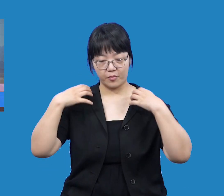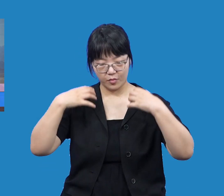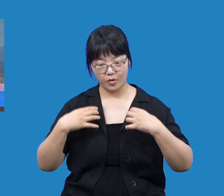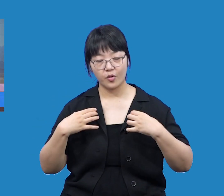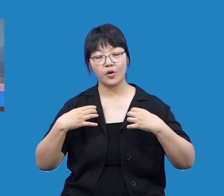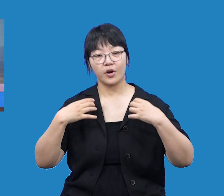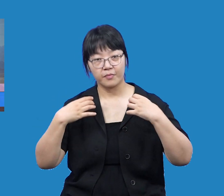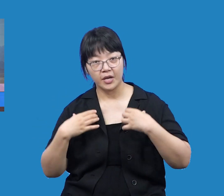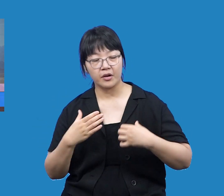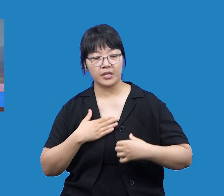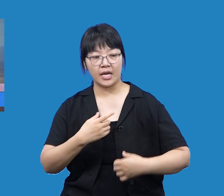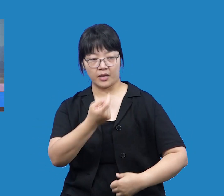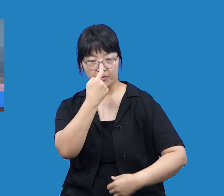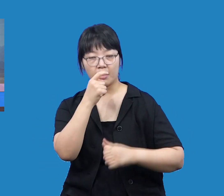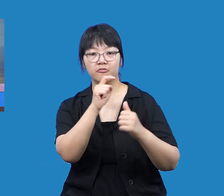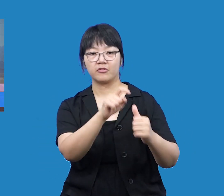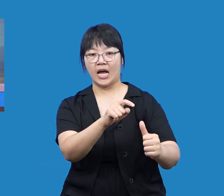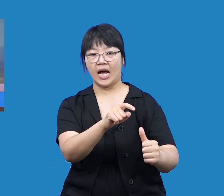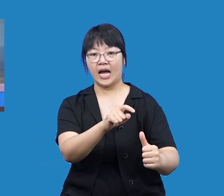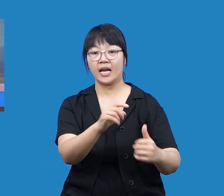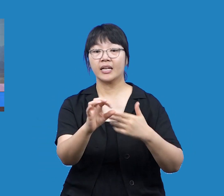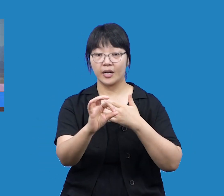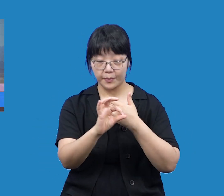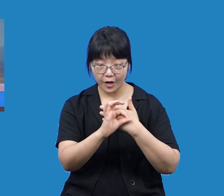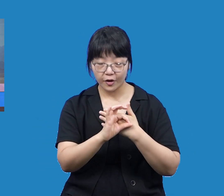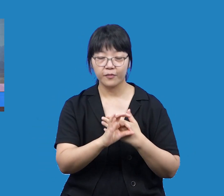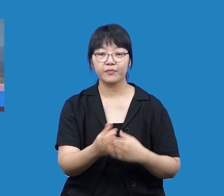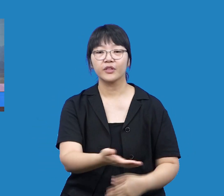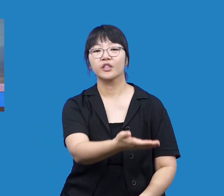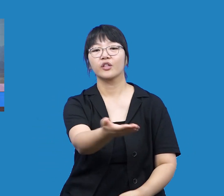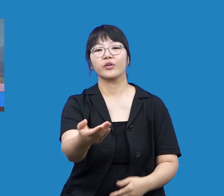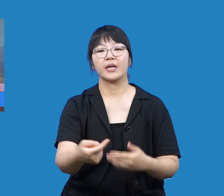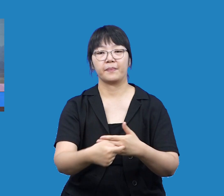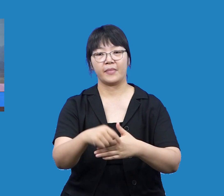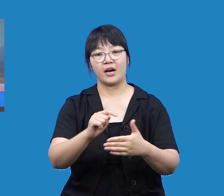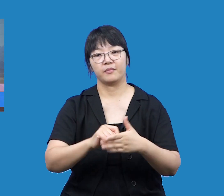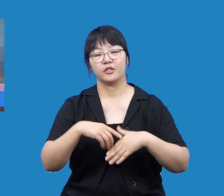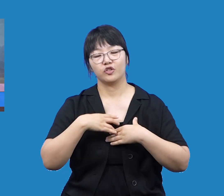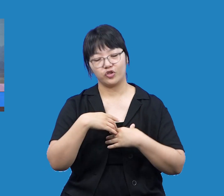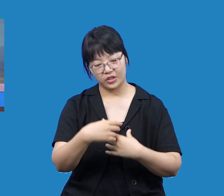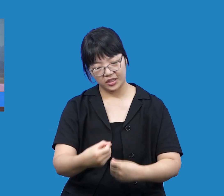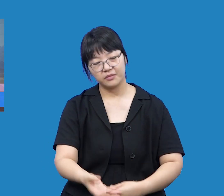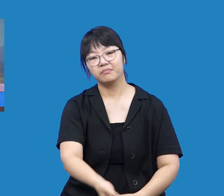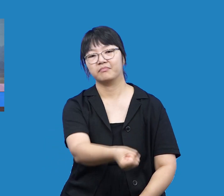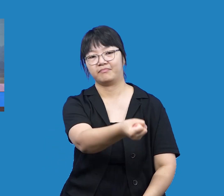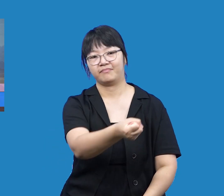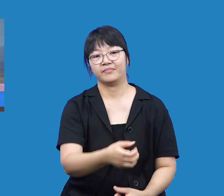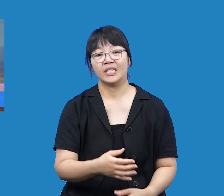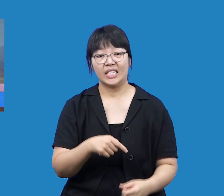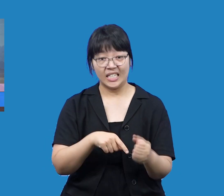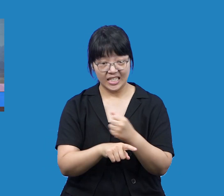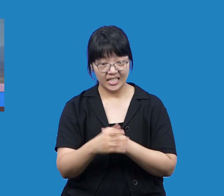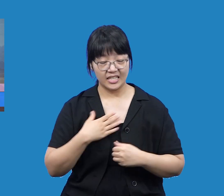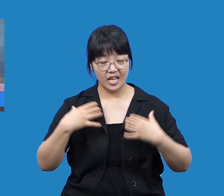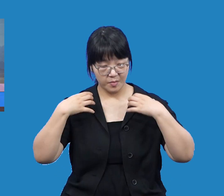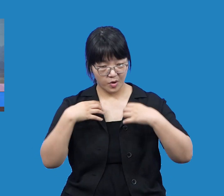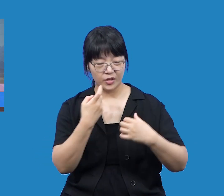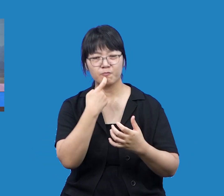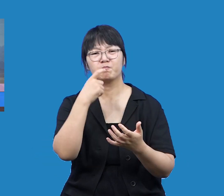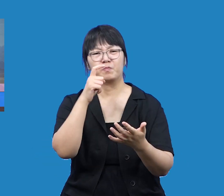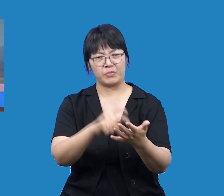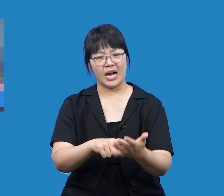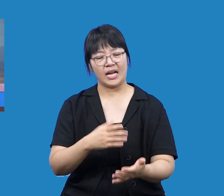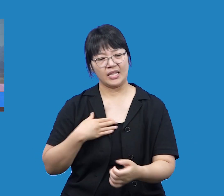멍에를 메고 내게 배우라. 그리하면 너희 마음이 쉼을 얻으리니 이는 내 멍에는